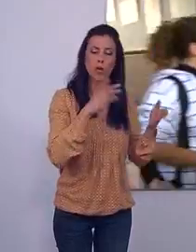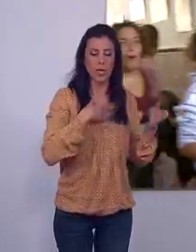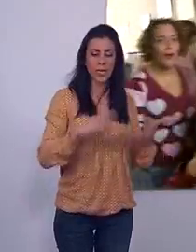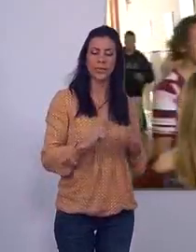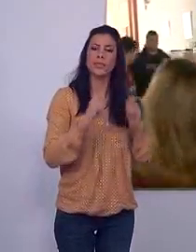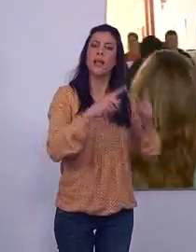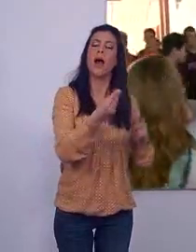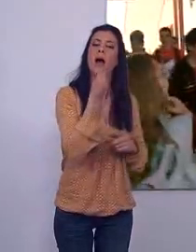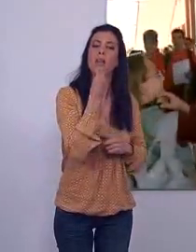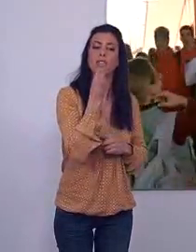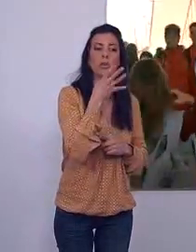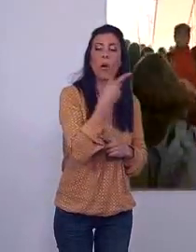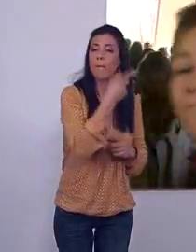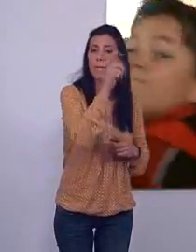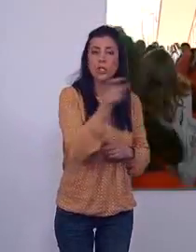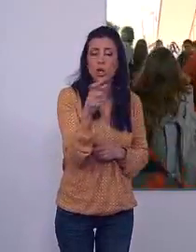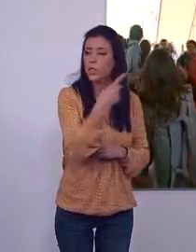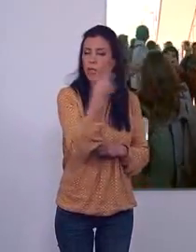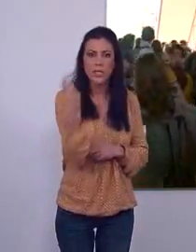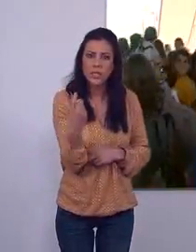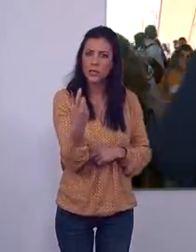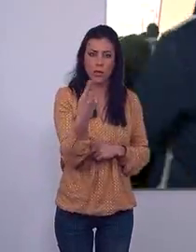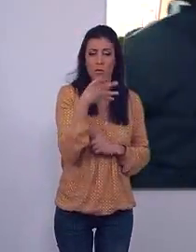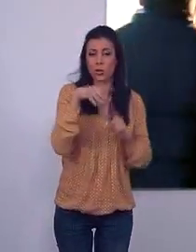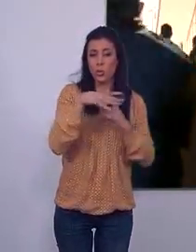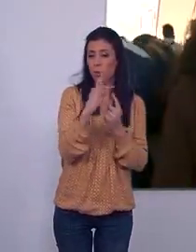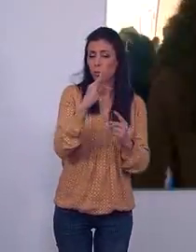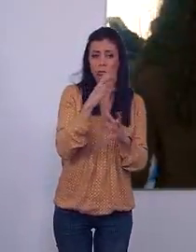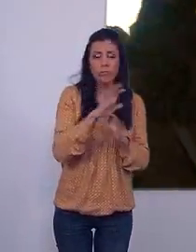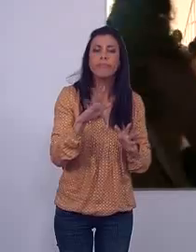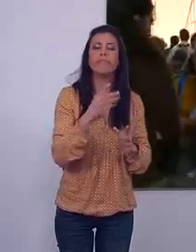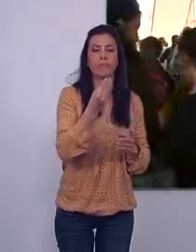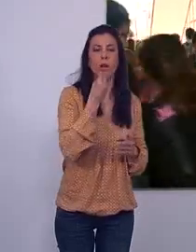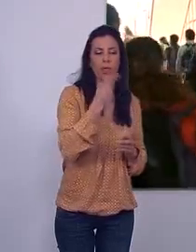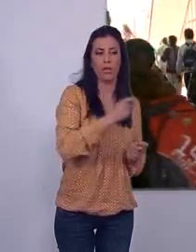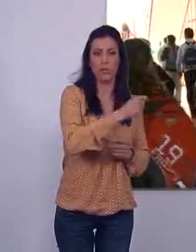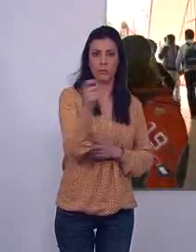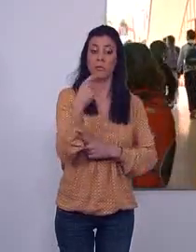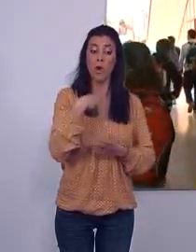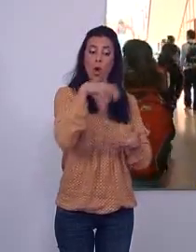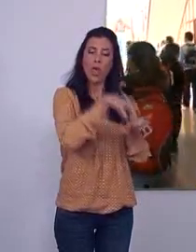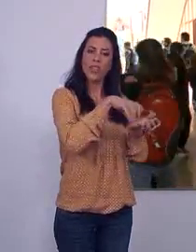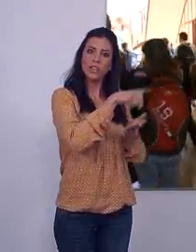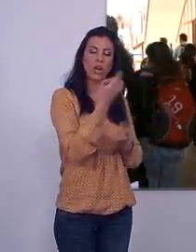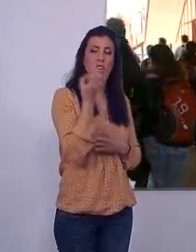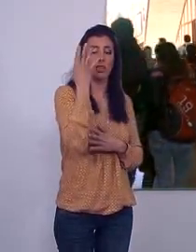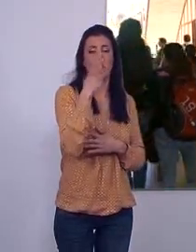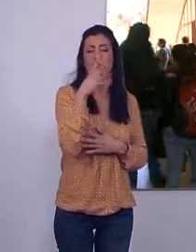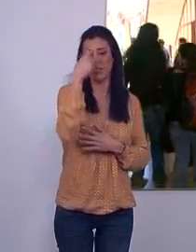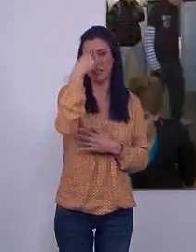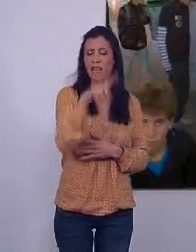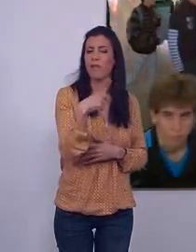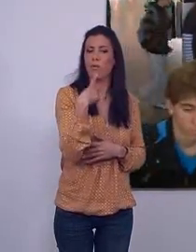aportar alimentos a aquellas personas que no están pasando por una buena situación el centro ha tomado esta iniciativa